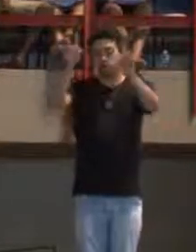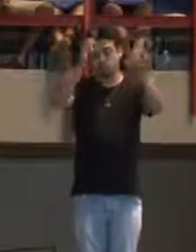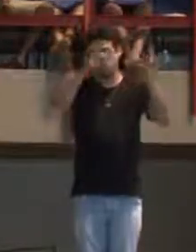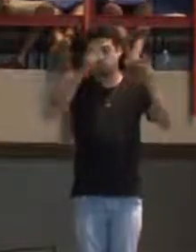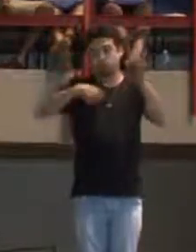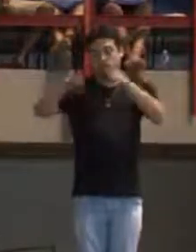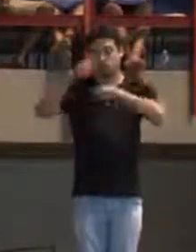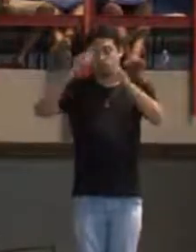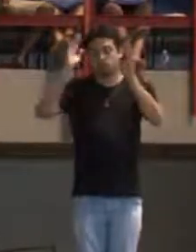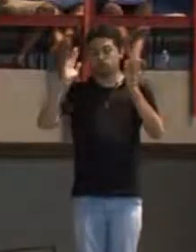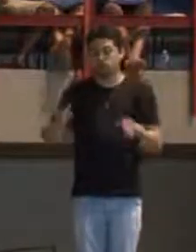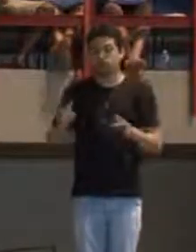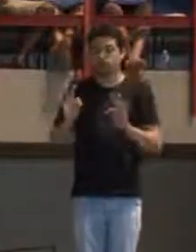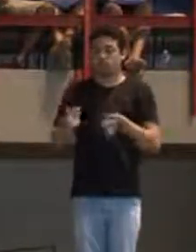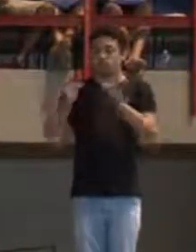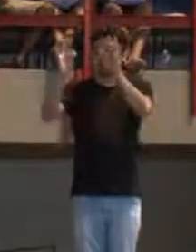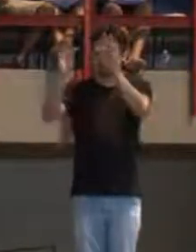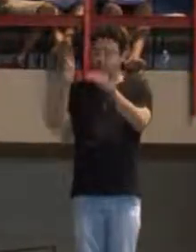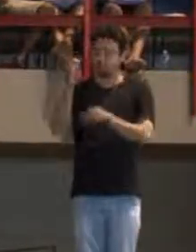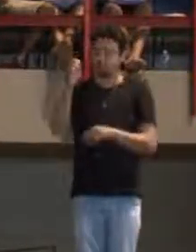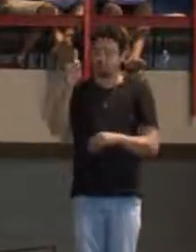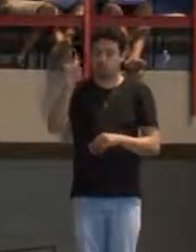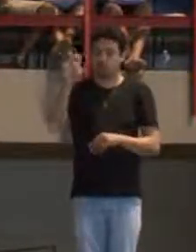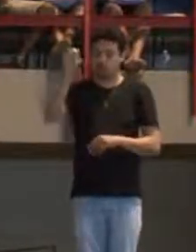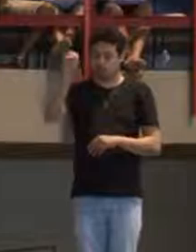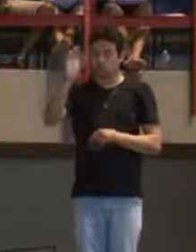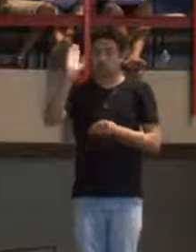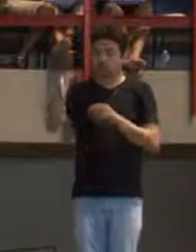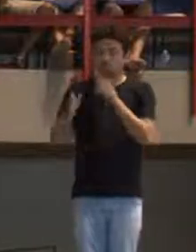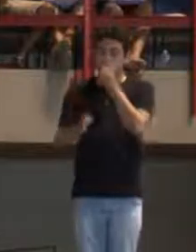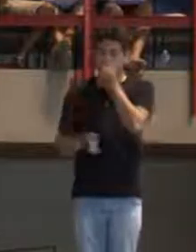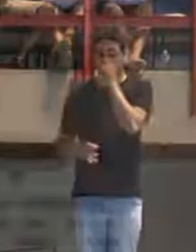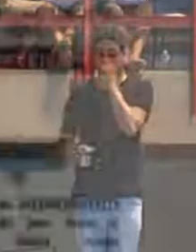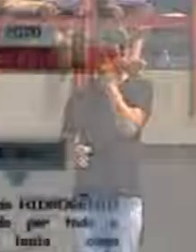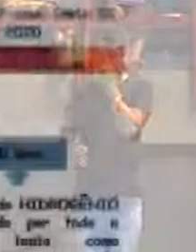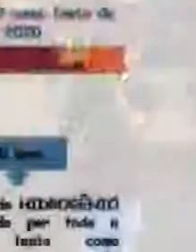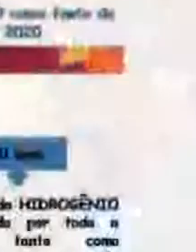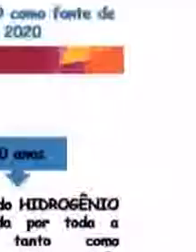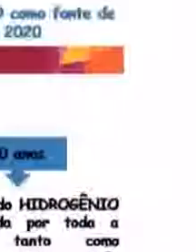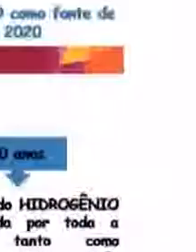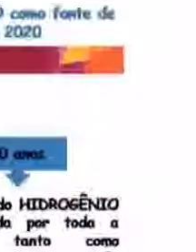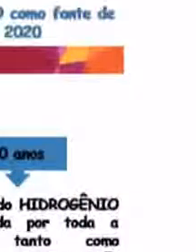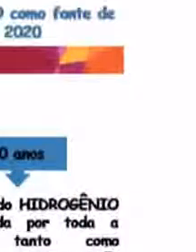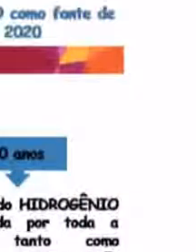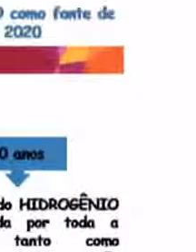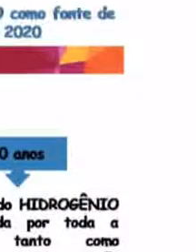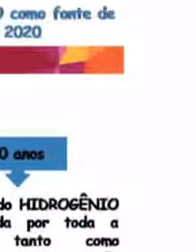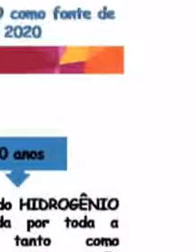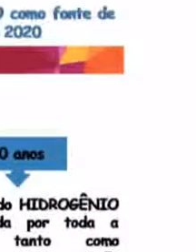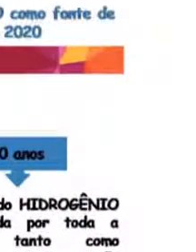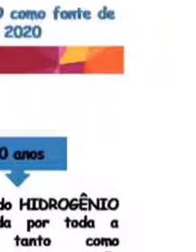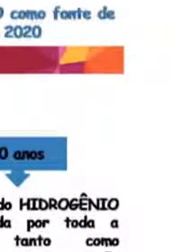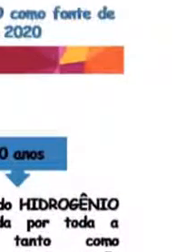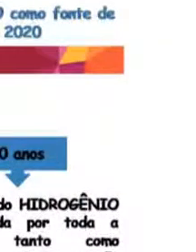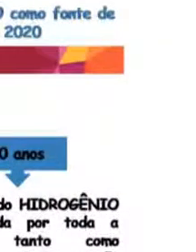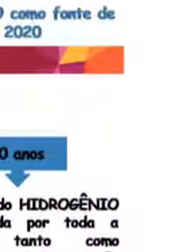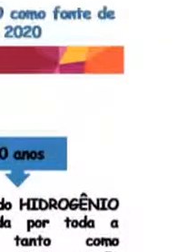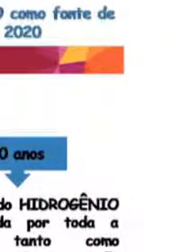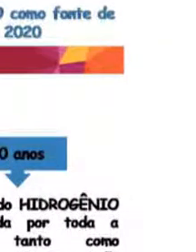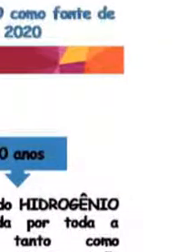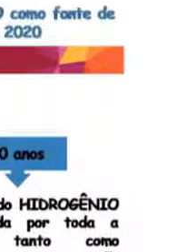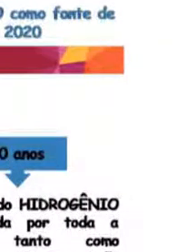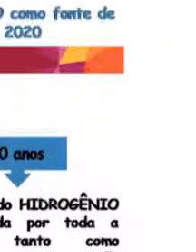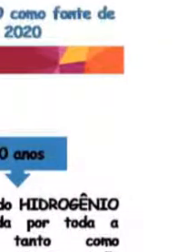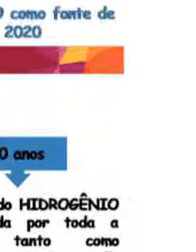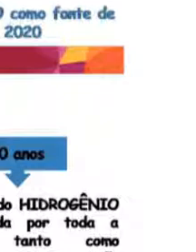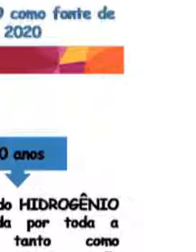comercializam carros com tecnologia para rodar com hidrogênio, tá? 20 anos. A utilização do hidrogênio